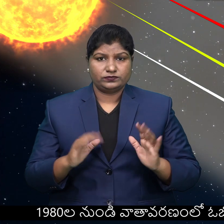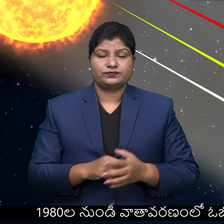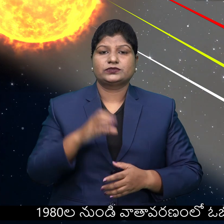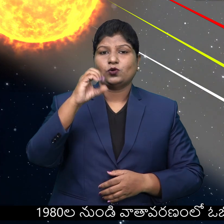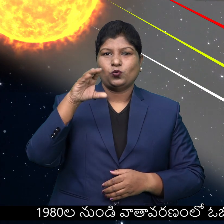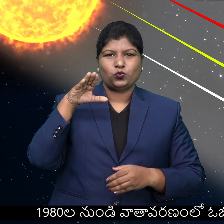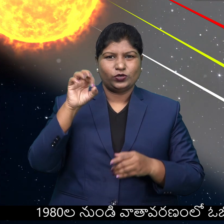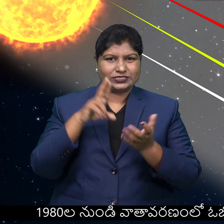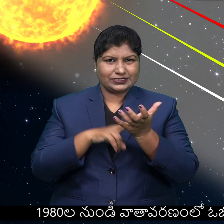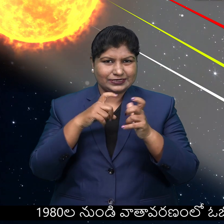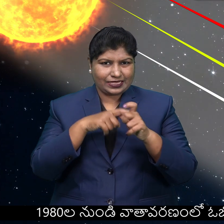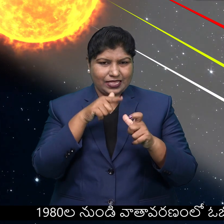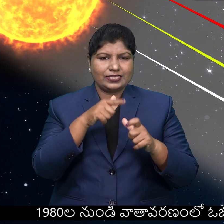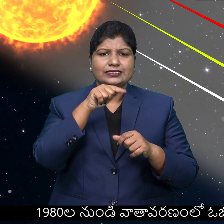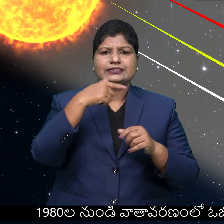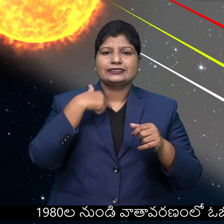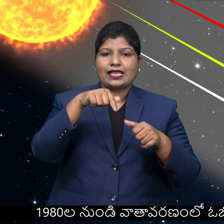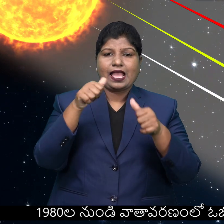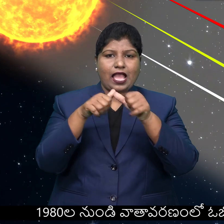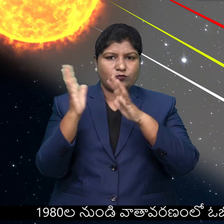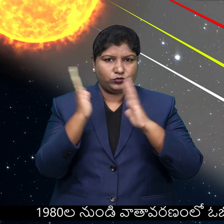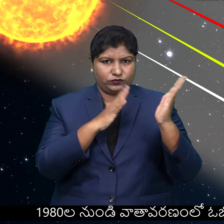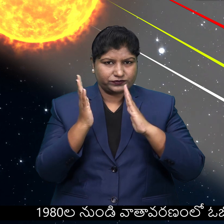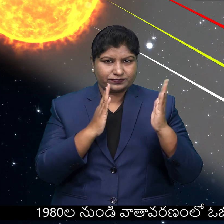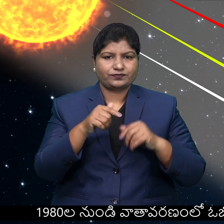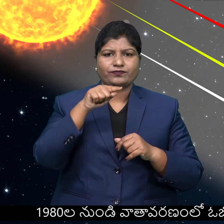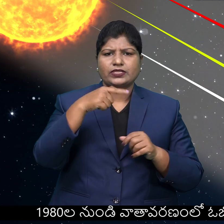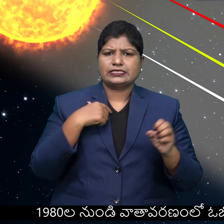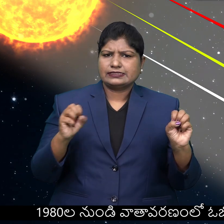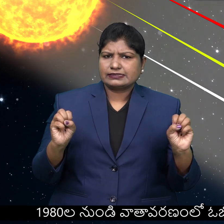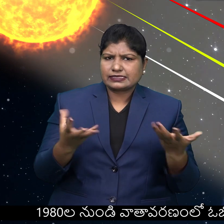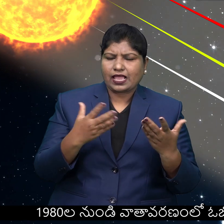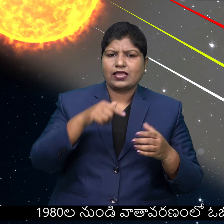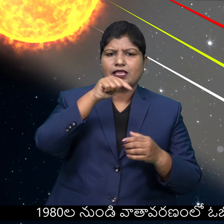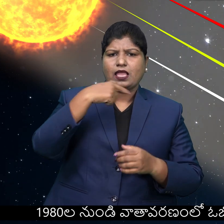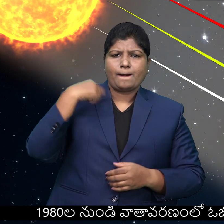1980ల నుండి వాతావరణంలో ఓజోన్ పరిమాణం బాగా తగ్గడం ప్రారంభమైంది.